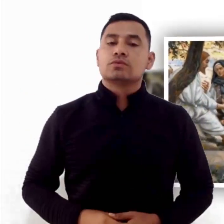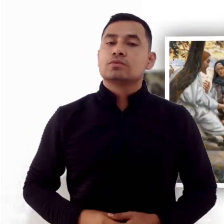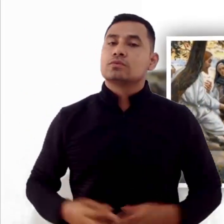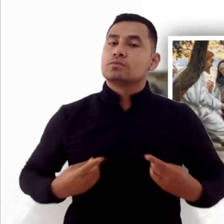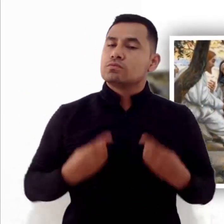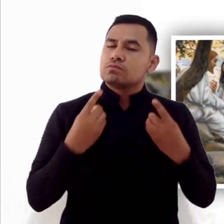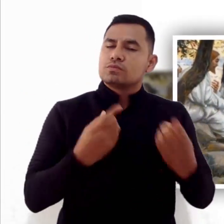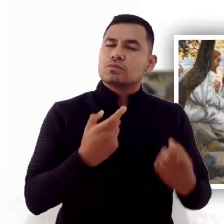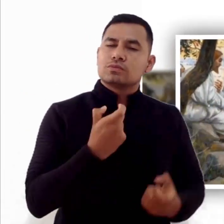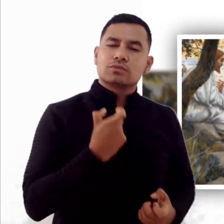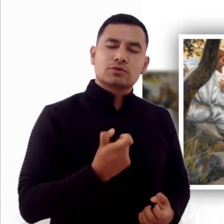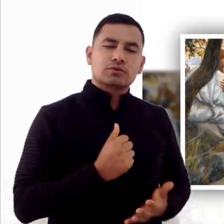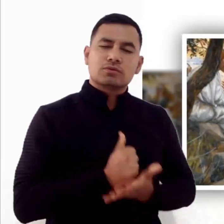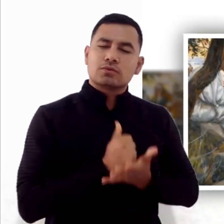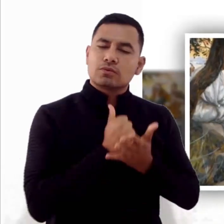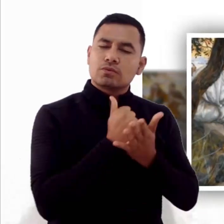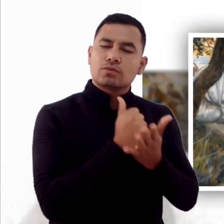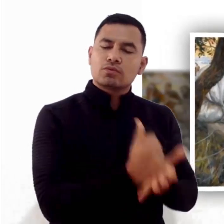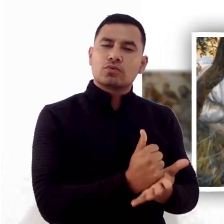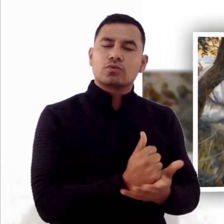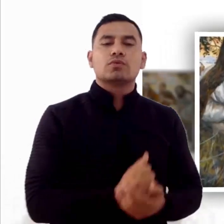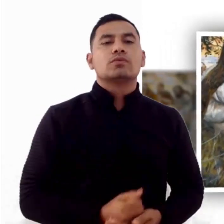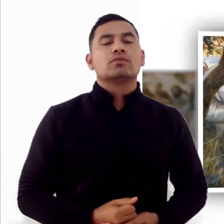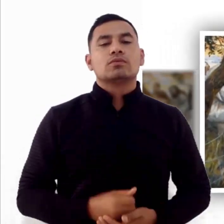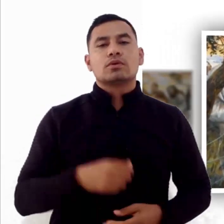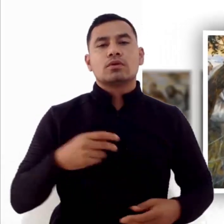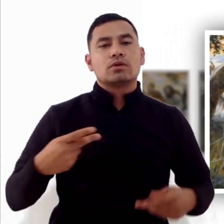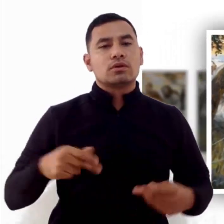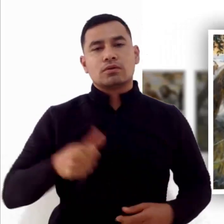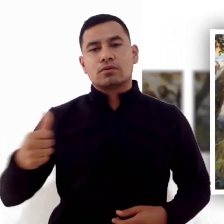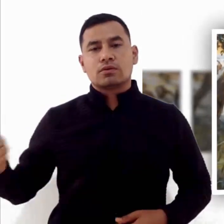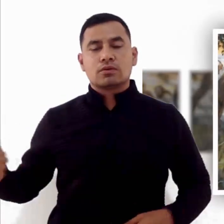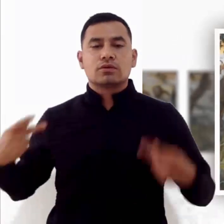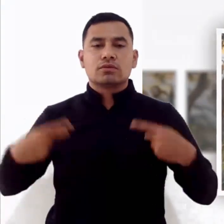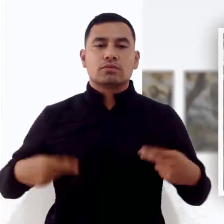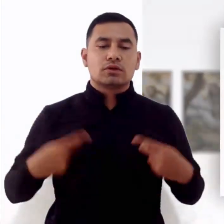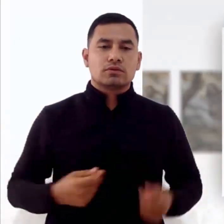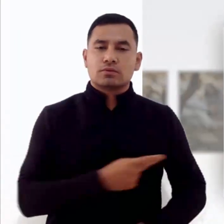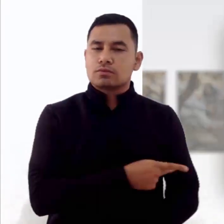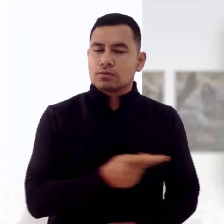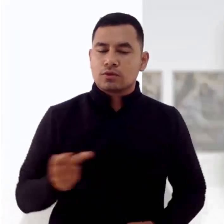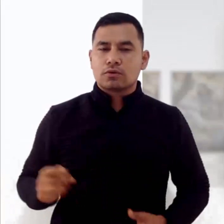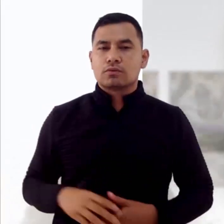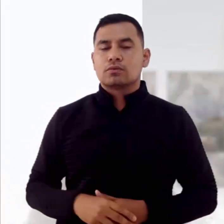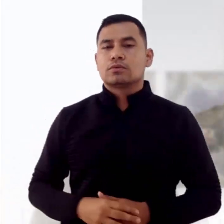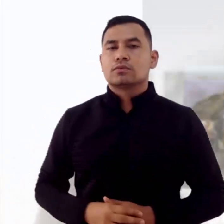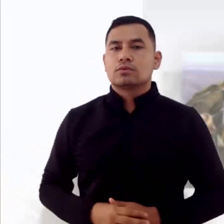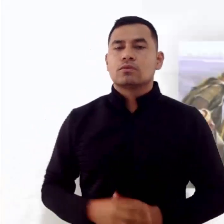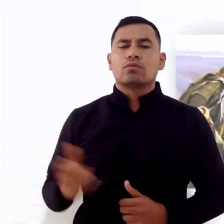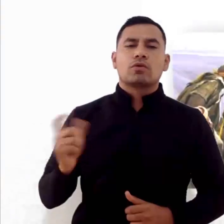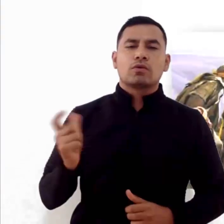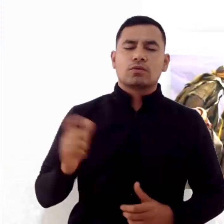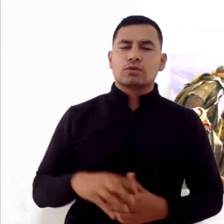derecha, para que tu limosna quede en secreto y tu Padre que ve lo secreto te recompensará. Cuando ustedes hagan